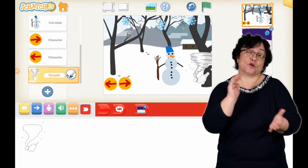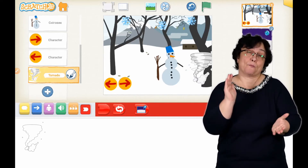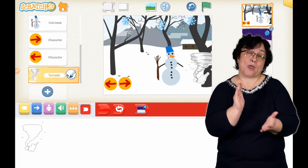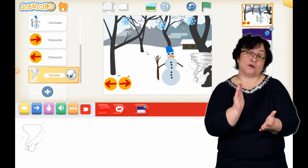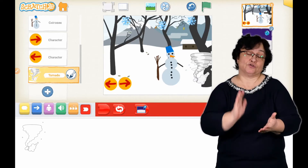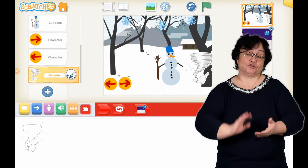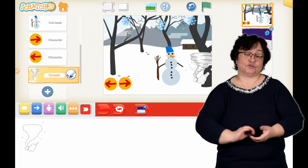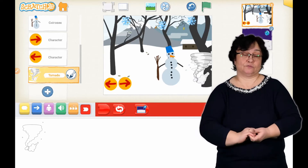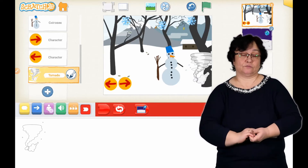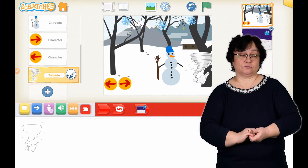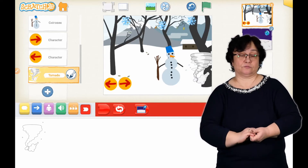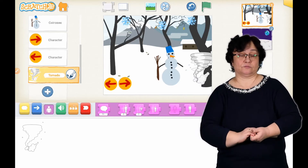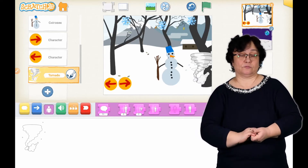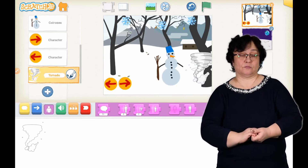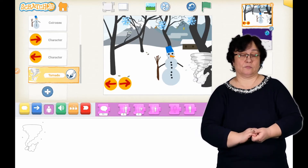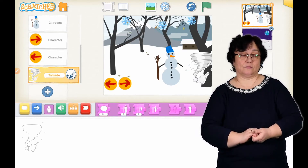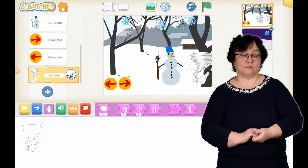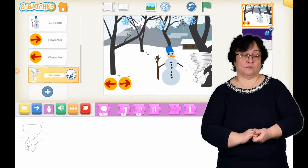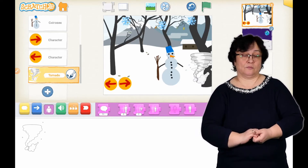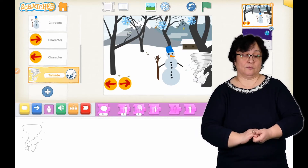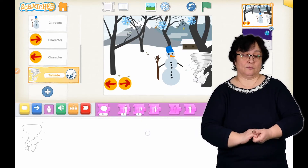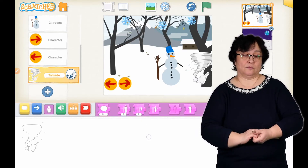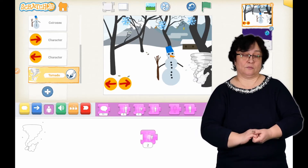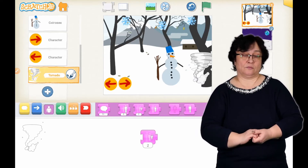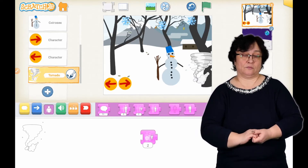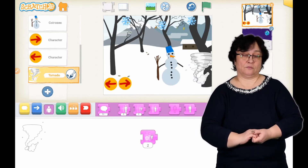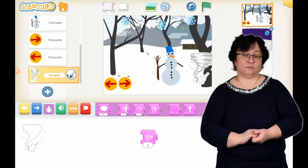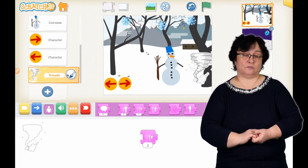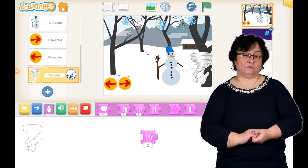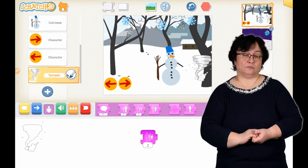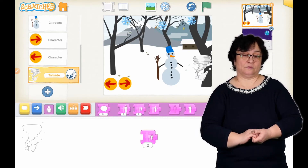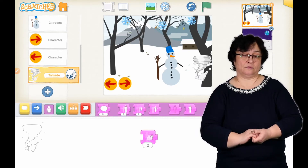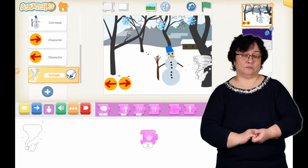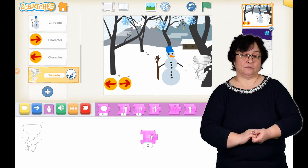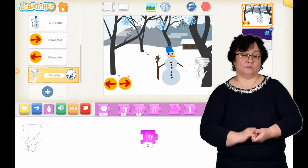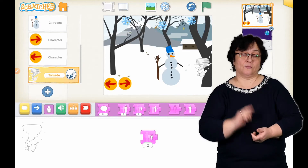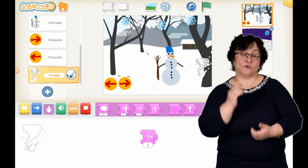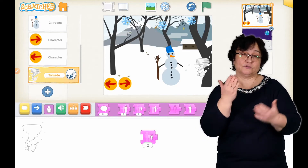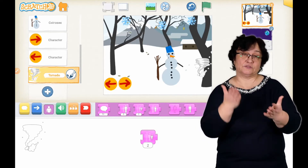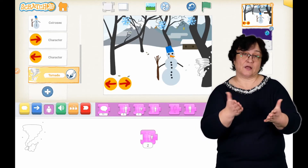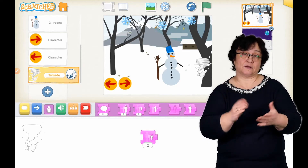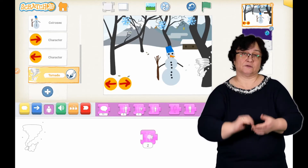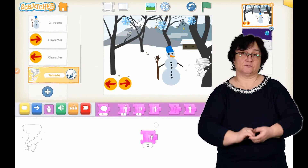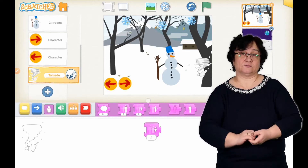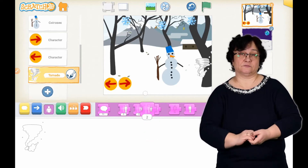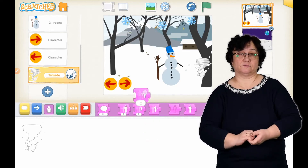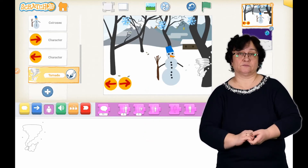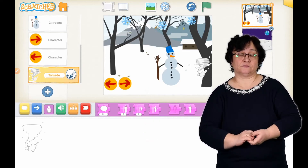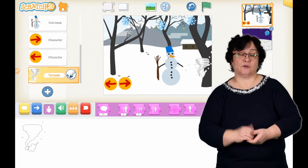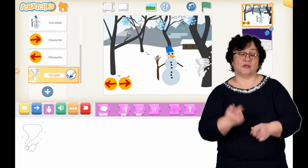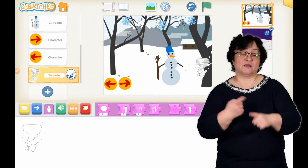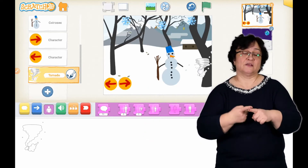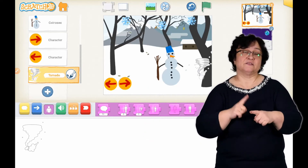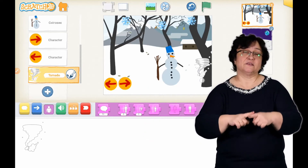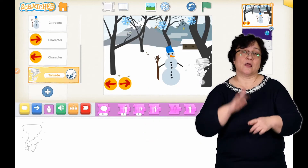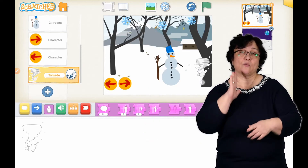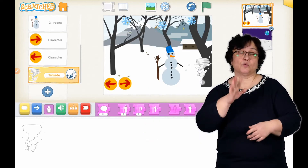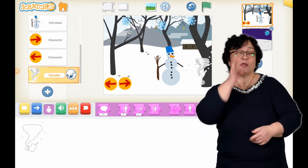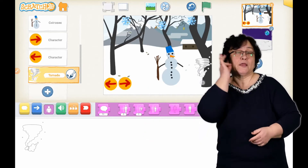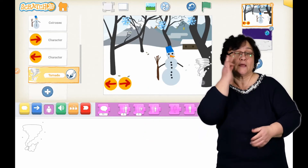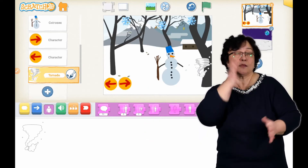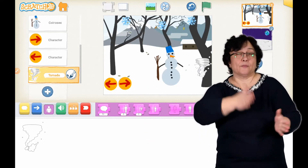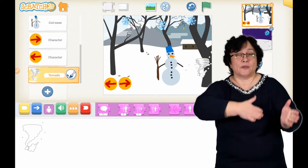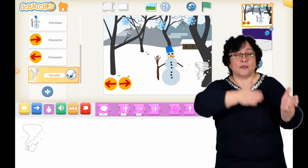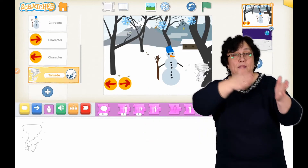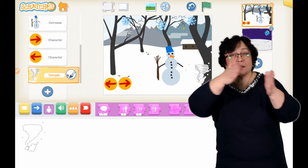Зробимо його трішки меншим. Так, зробимо його трішки меншим. Ось так. Це